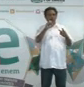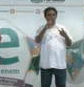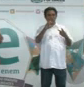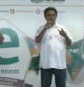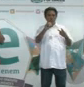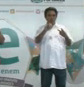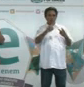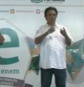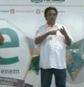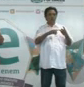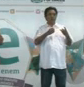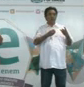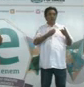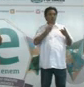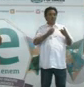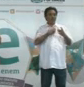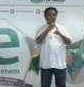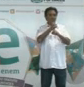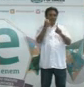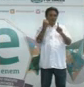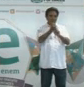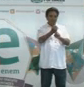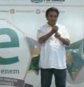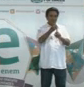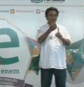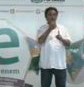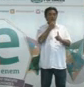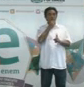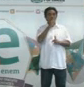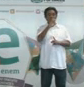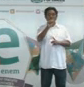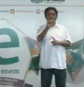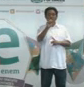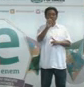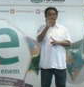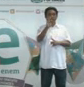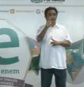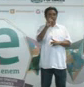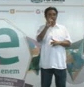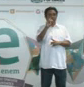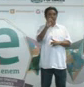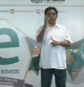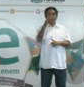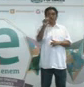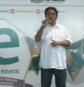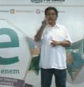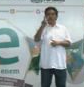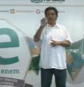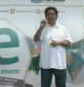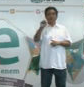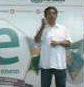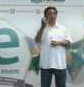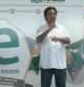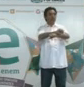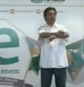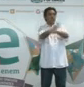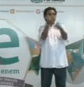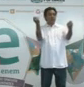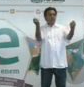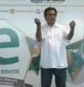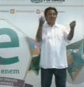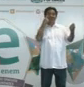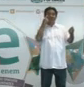tem a poesia social e libertária, que é do Castro Alves, pedindo a abolição da escravatura. Pode olhar